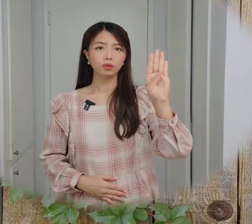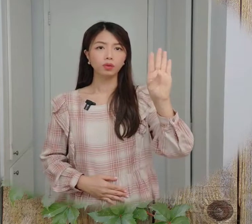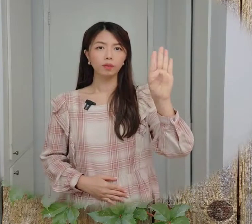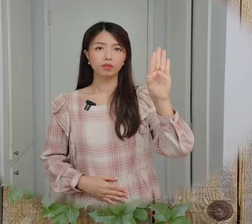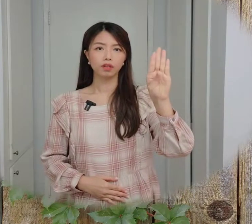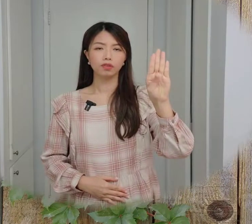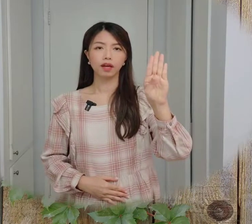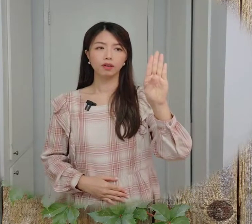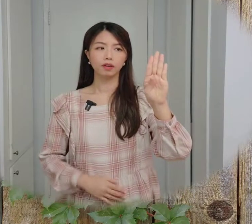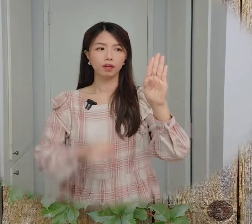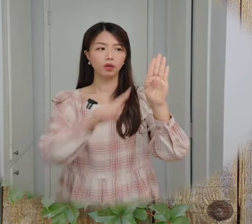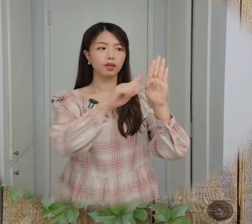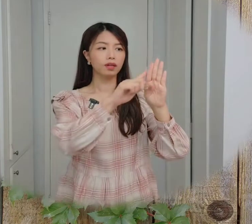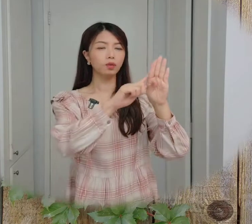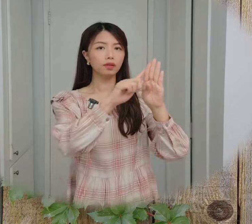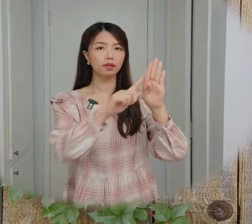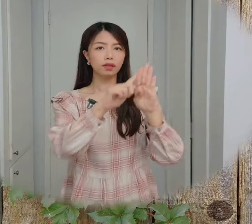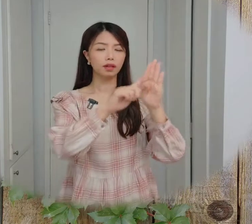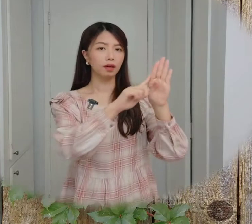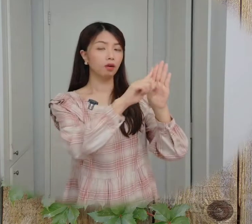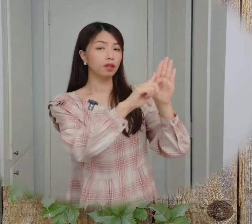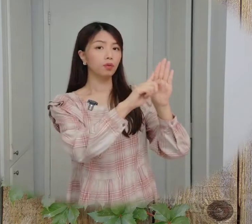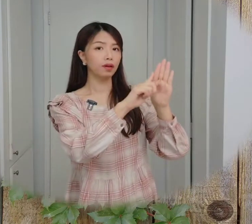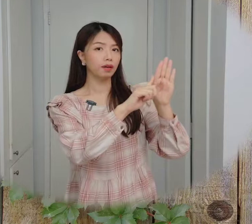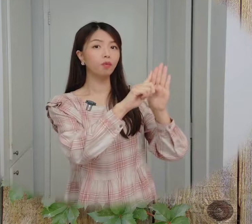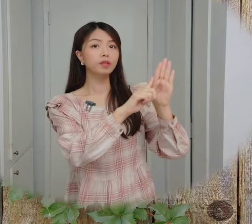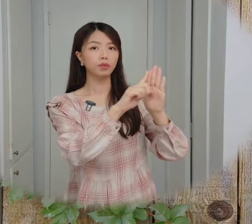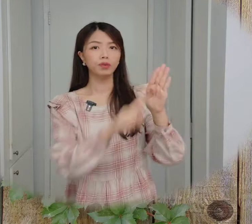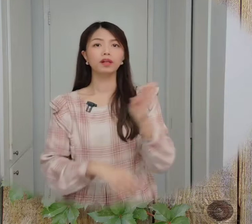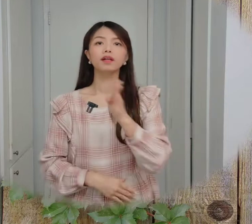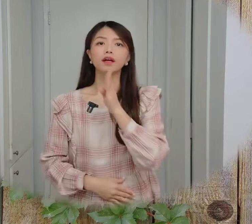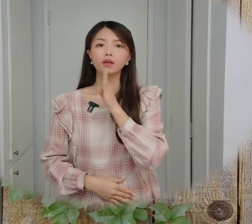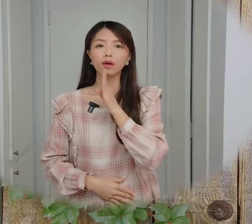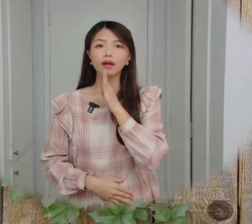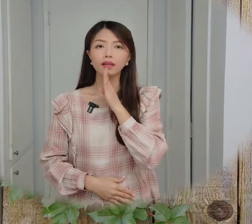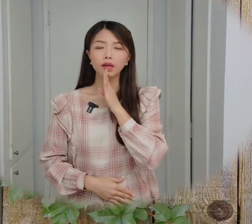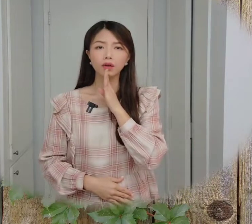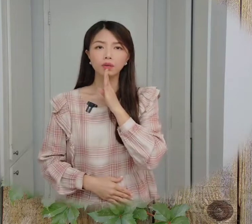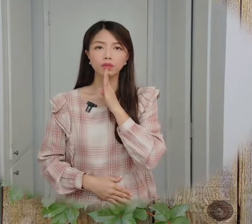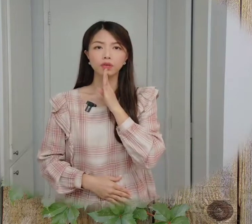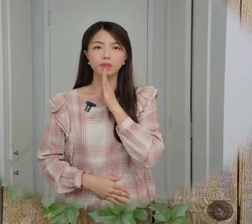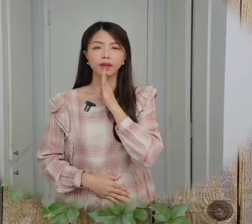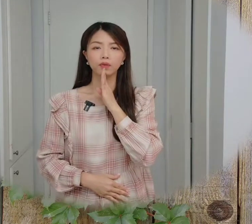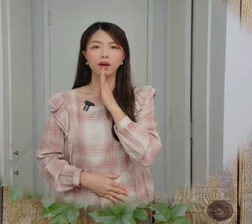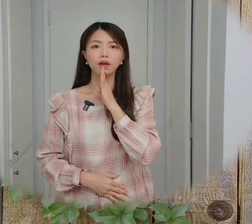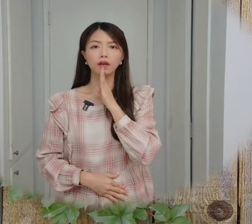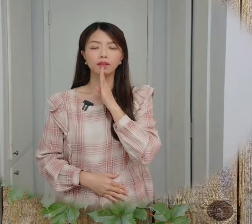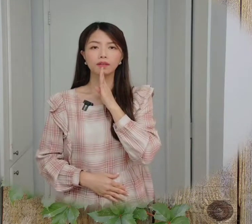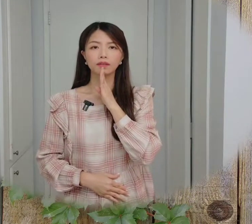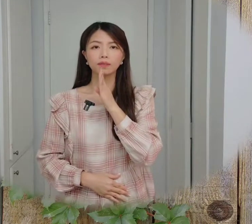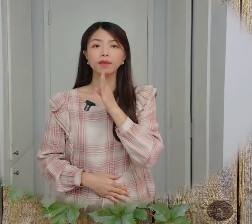넣으시고 손 딱 붙여주세요. 그리고 이 손끝을 이 검지 부분을 턱에 세워서 붙여주시면